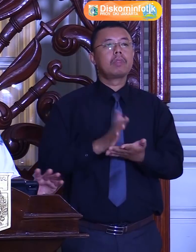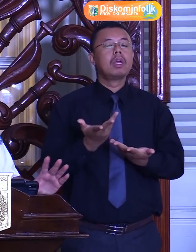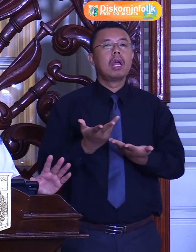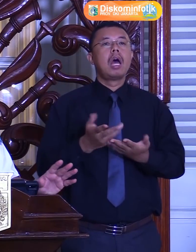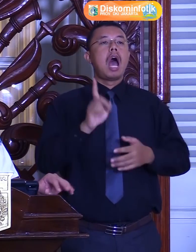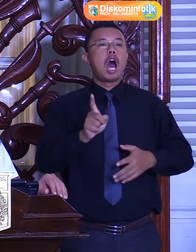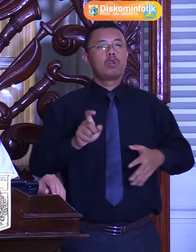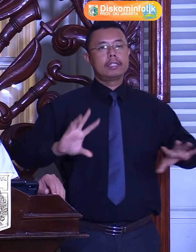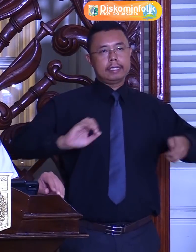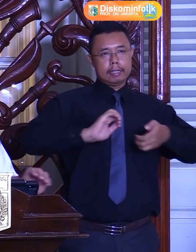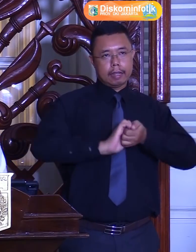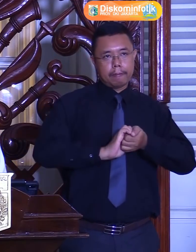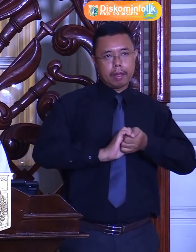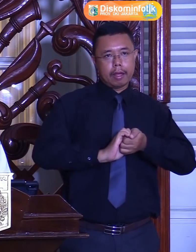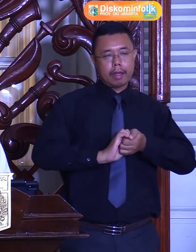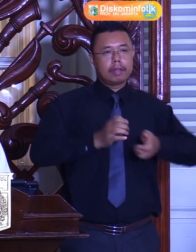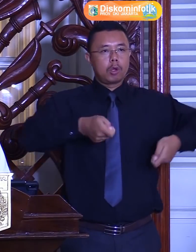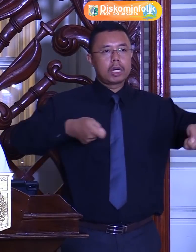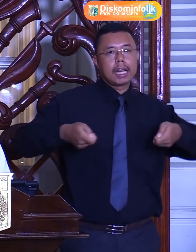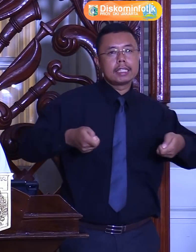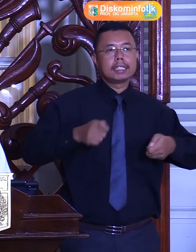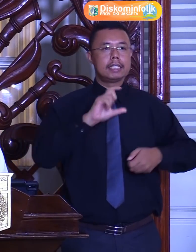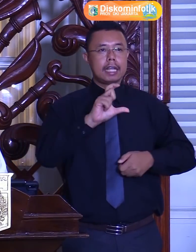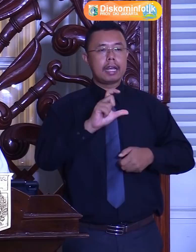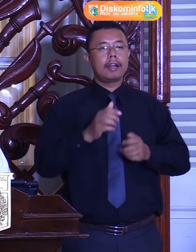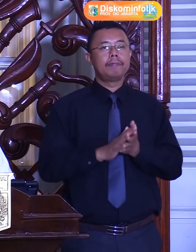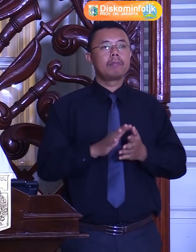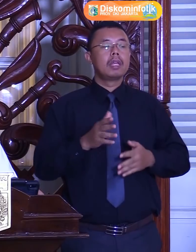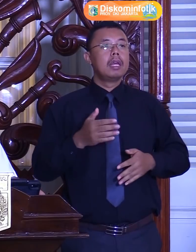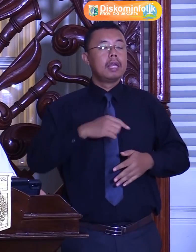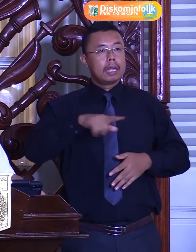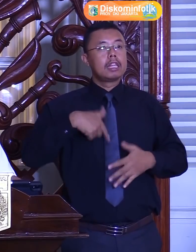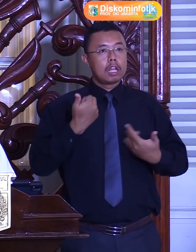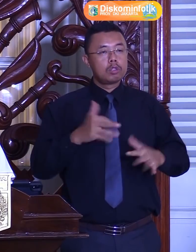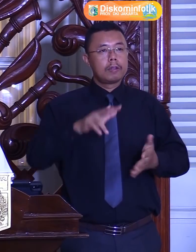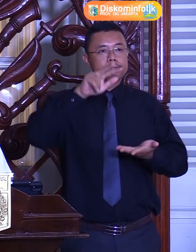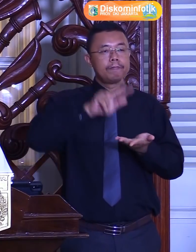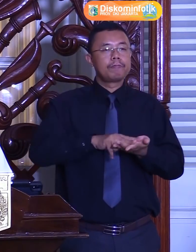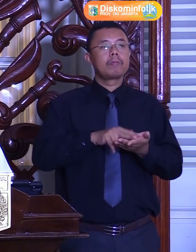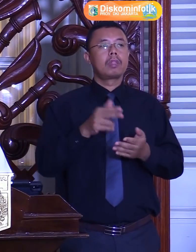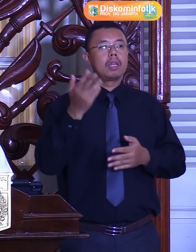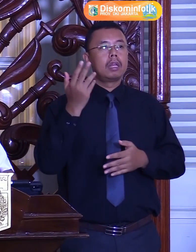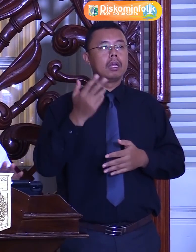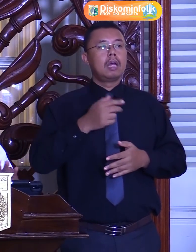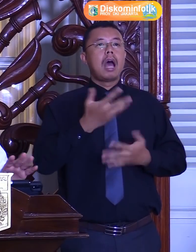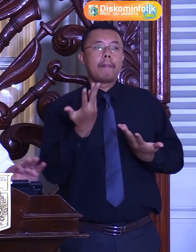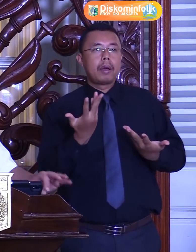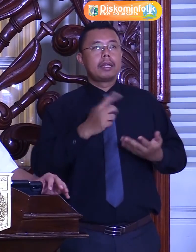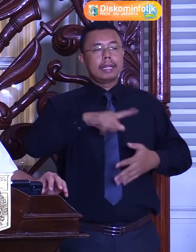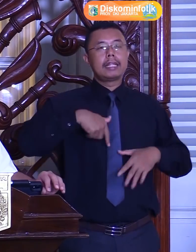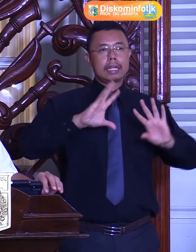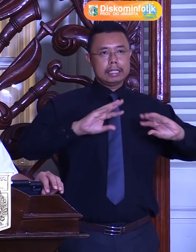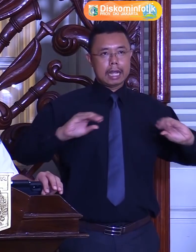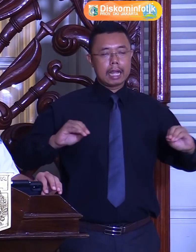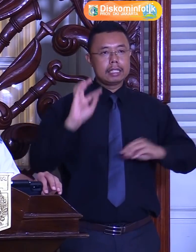ada sinkronisasi langkah. Jadi yang kita kerjakan adalah apa yang dikerjakan Jakarta,